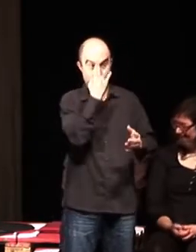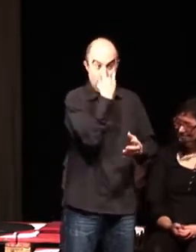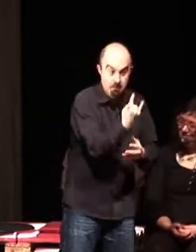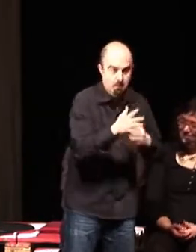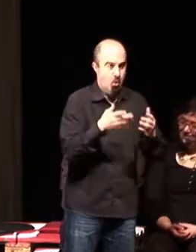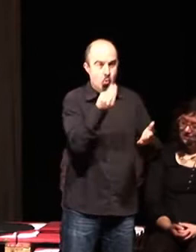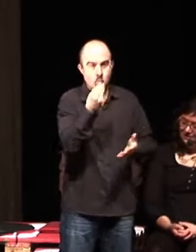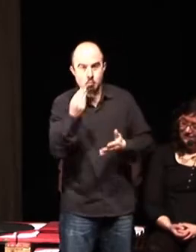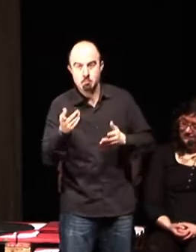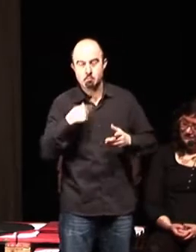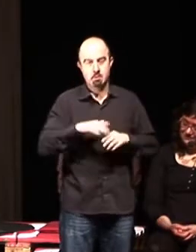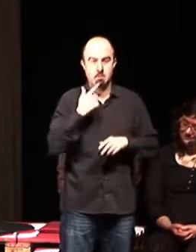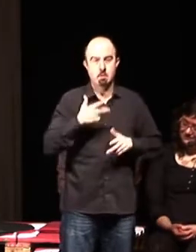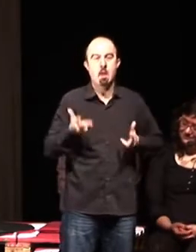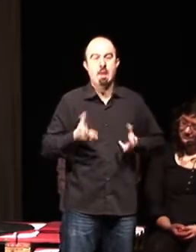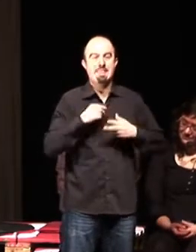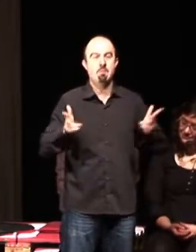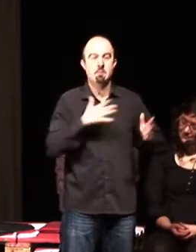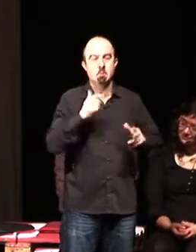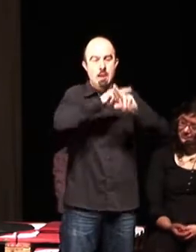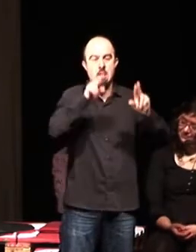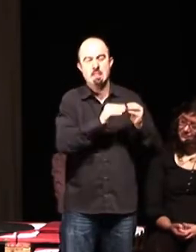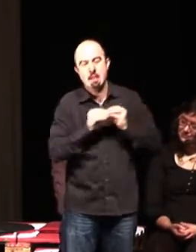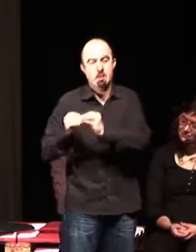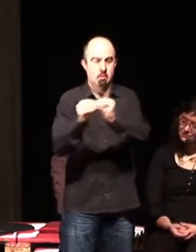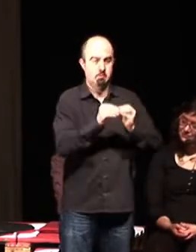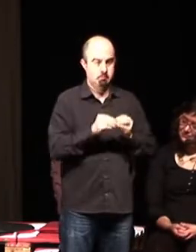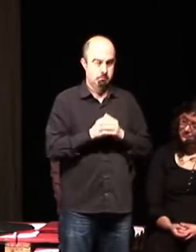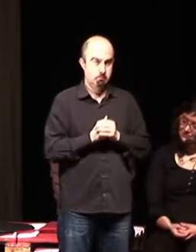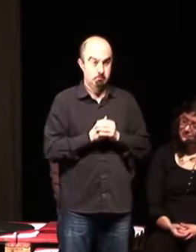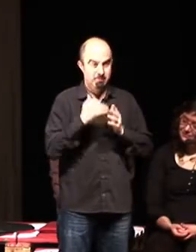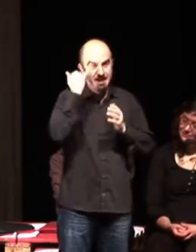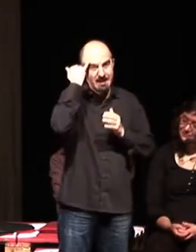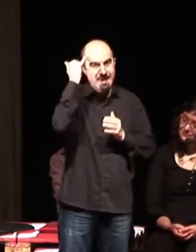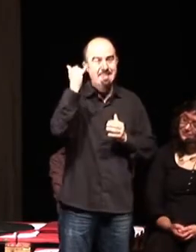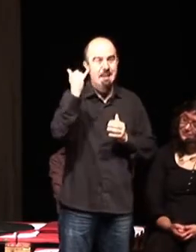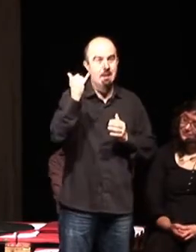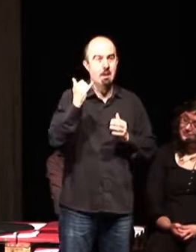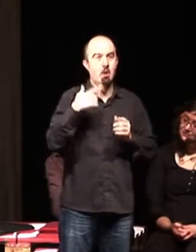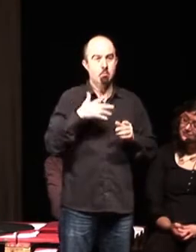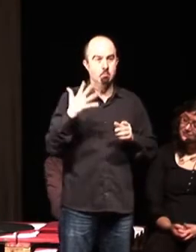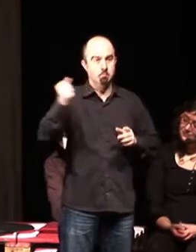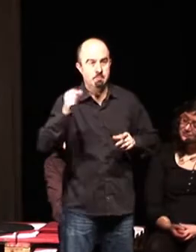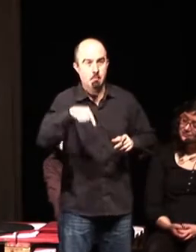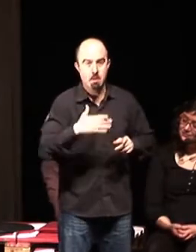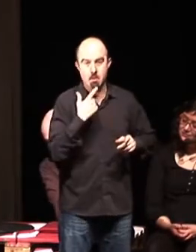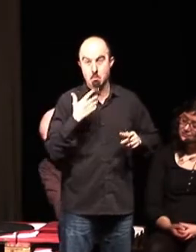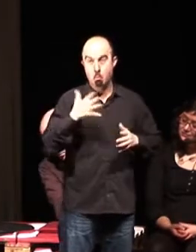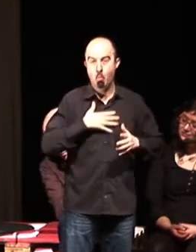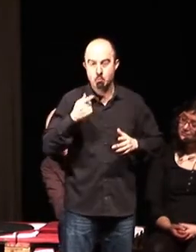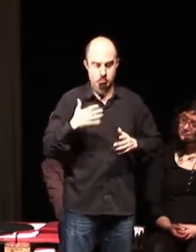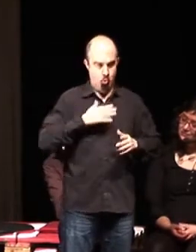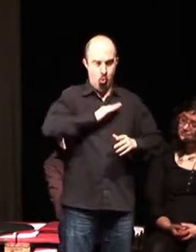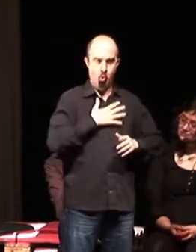que nosaltres diem és que independència és internacionalisme, que és una idea que també ens volen arrabassar i que és nostra,